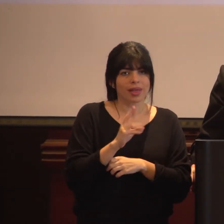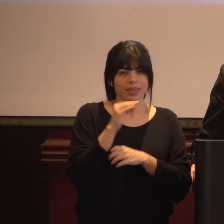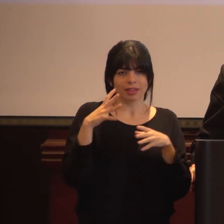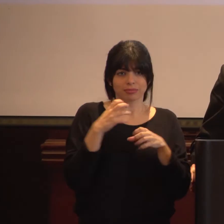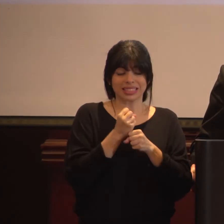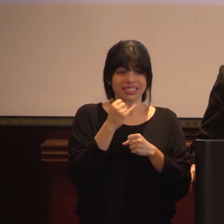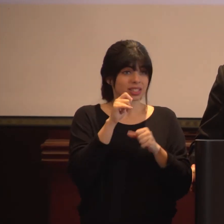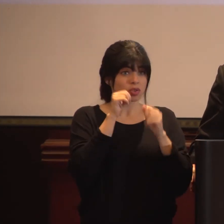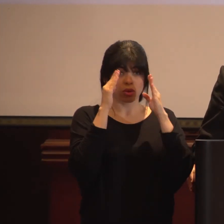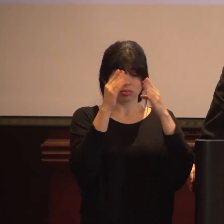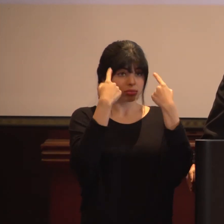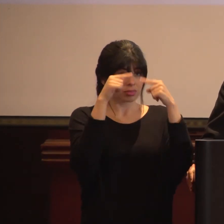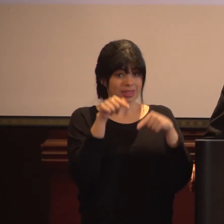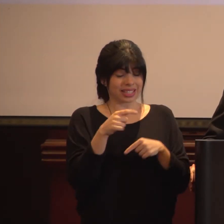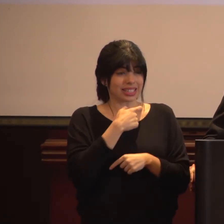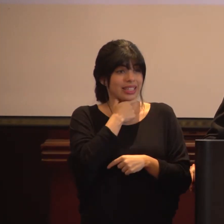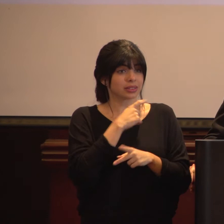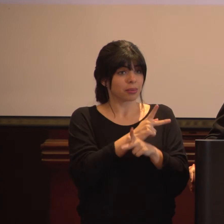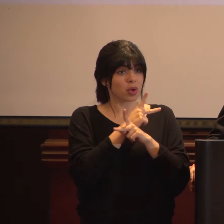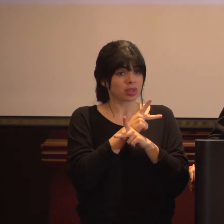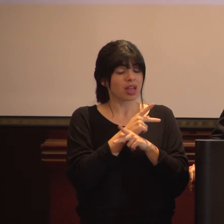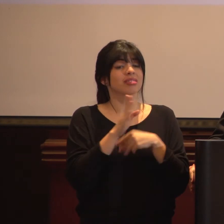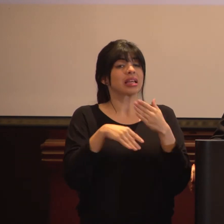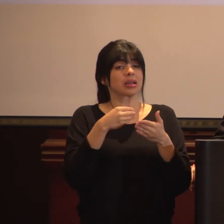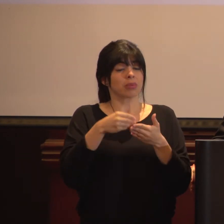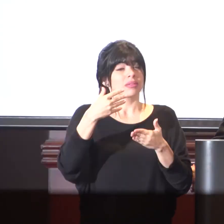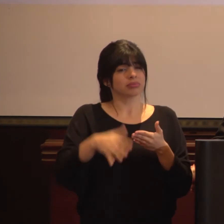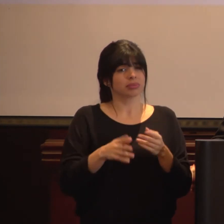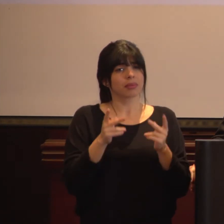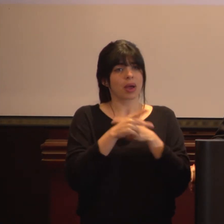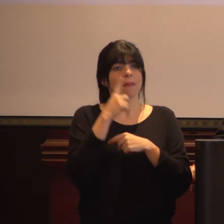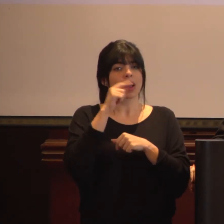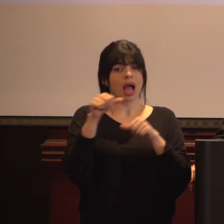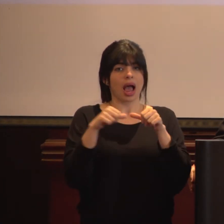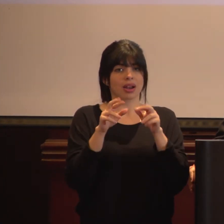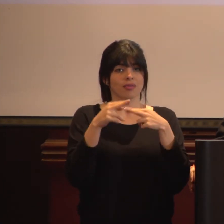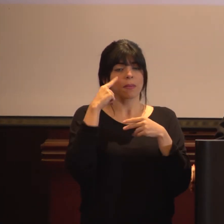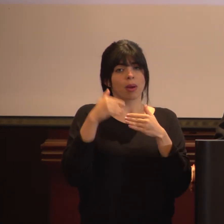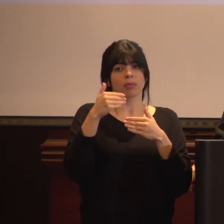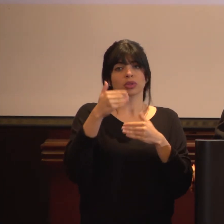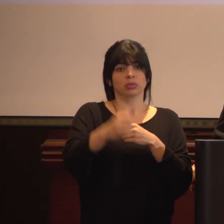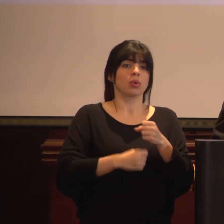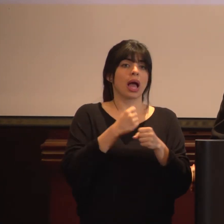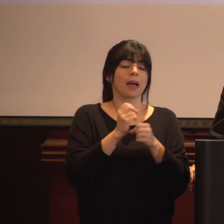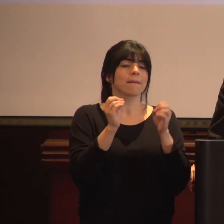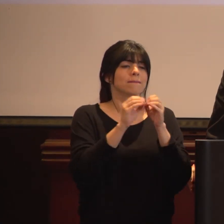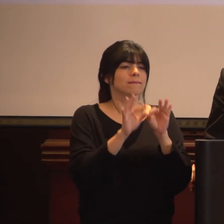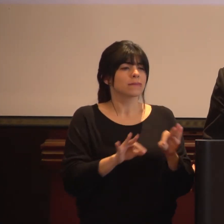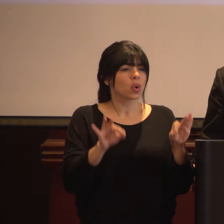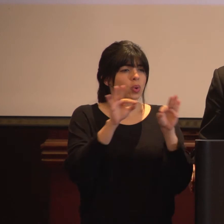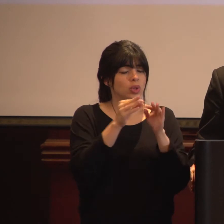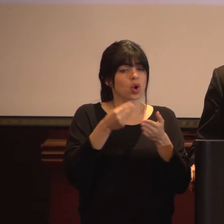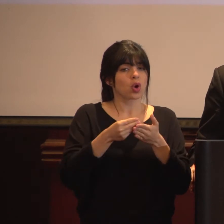no ser atendida de manera eficaz esta crisis de protección tendrá un gran costo para los países de la región en las próximas décadas el más importante de estos